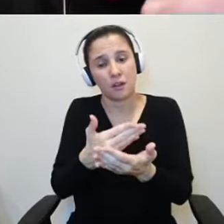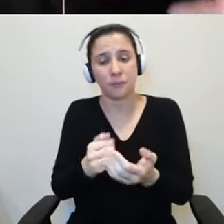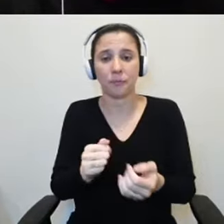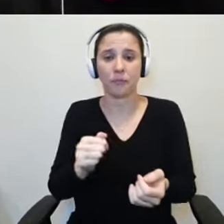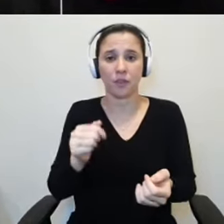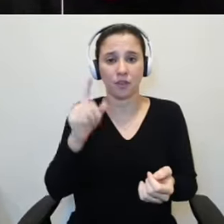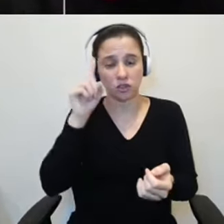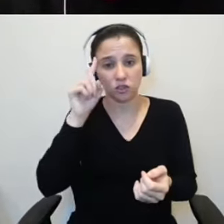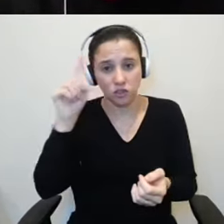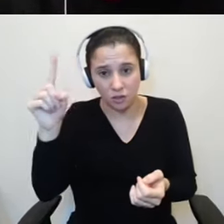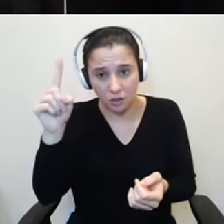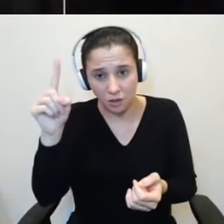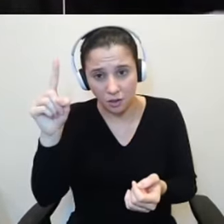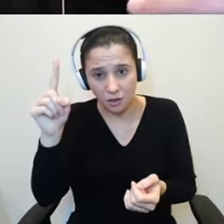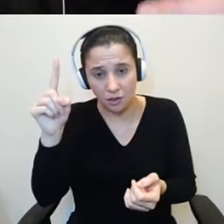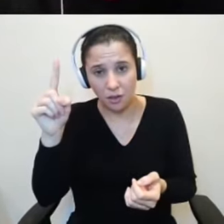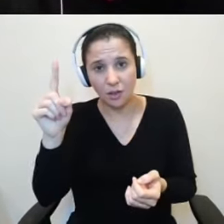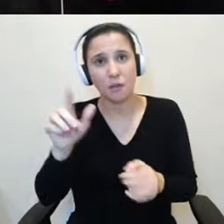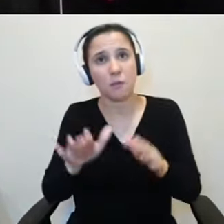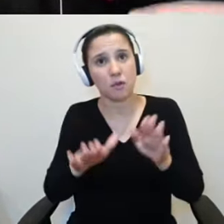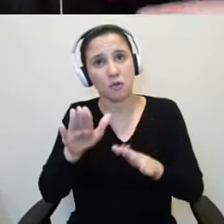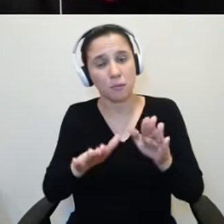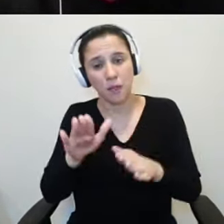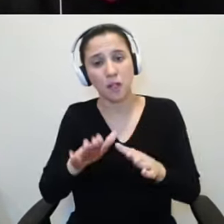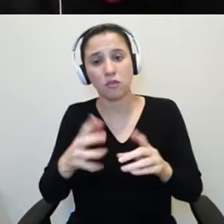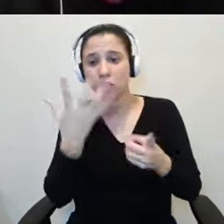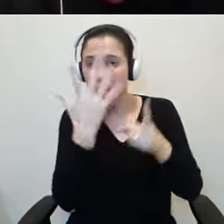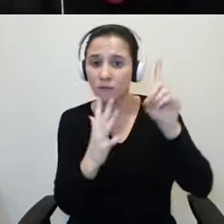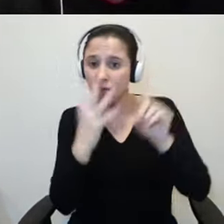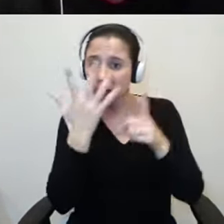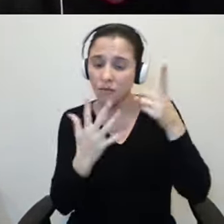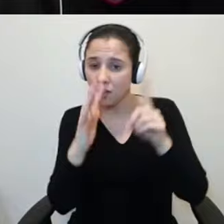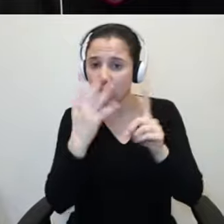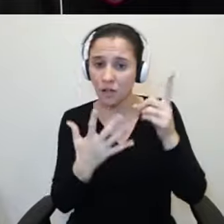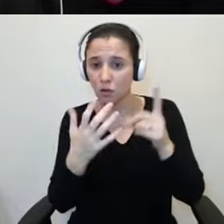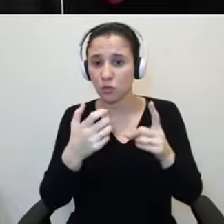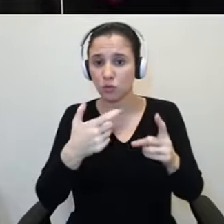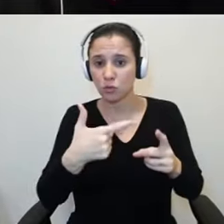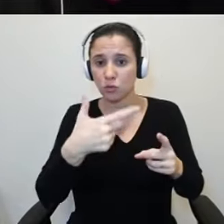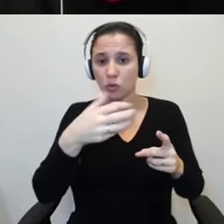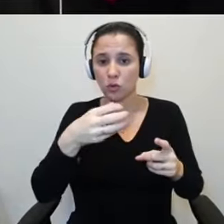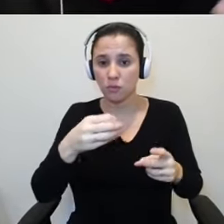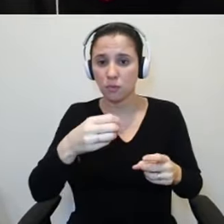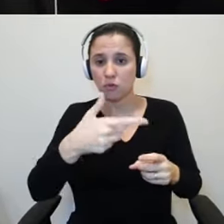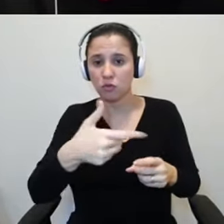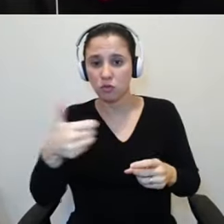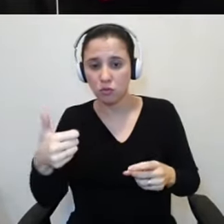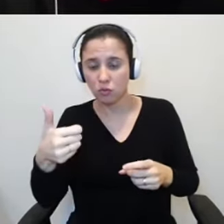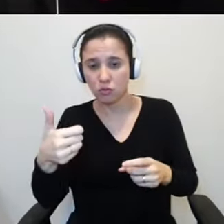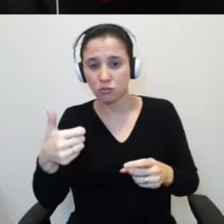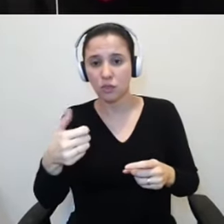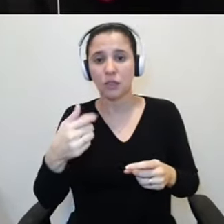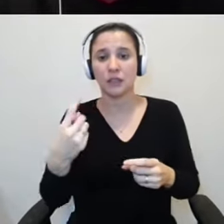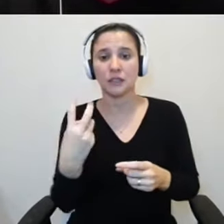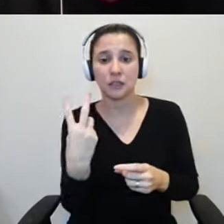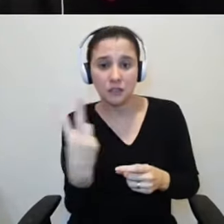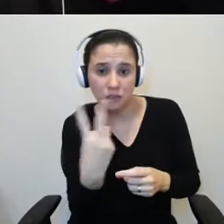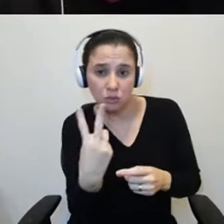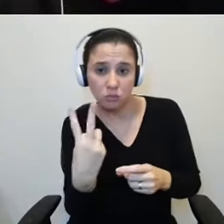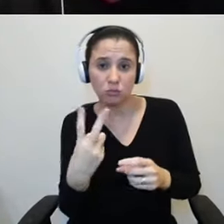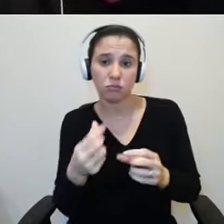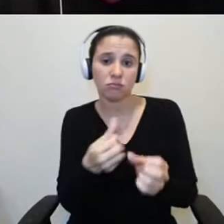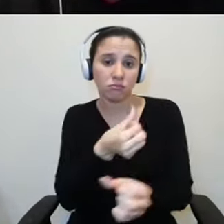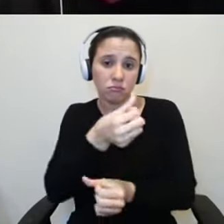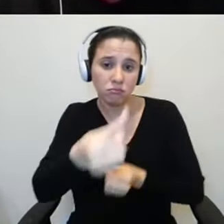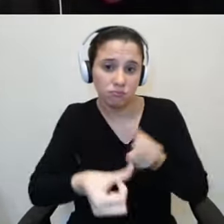agilidade nós tenhamos e que a gente consiga executar isso de uma maneira mais efetiva, a gente consegue realmente finalizar isso e